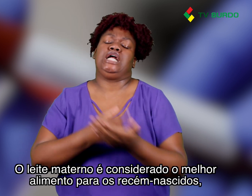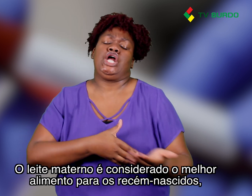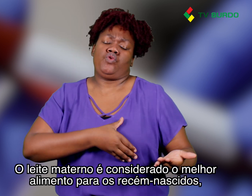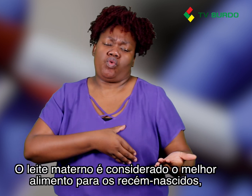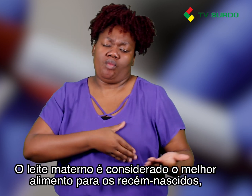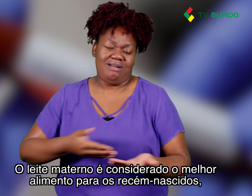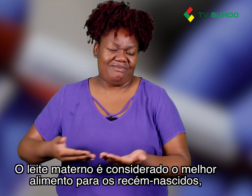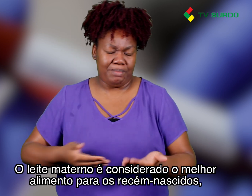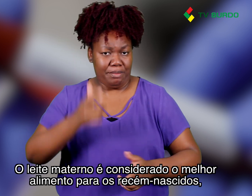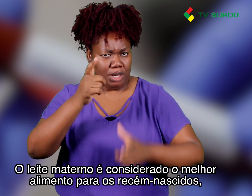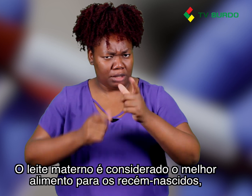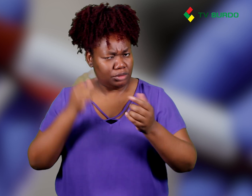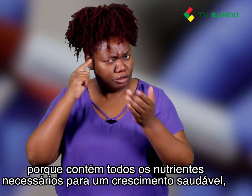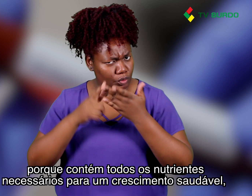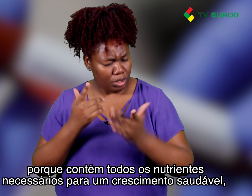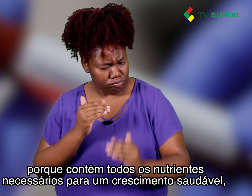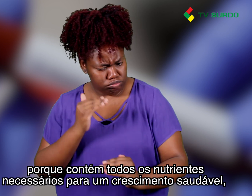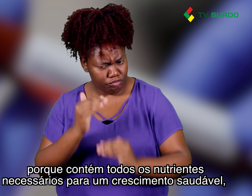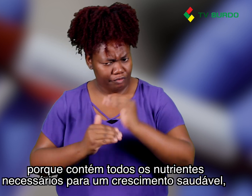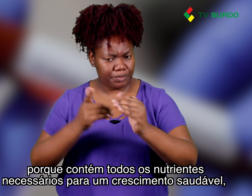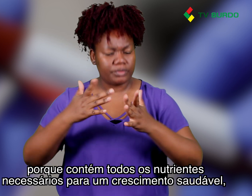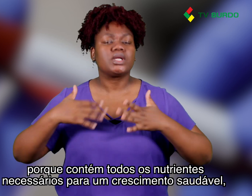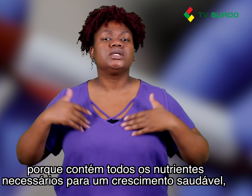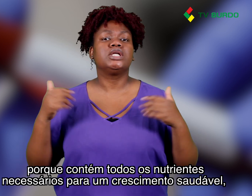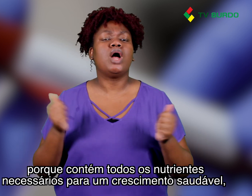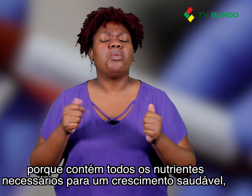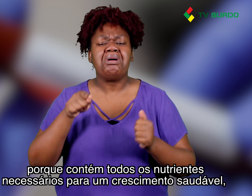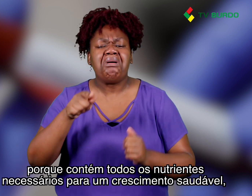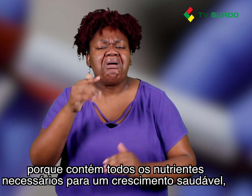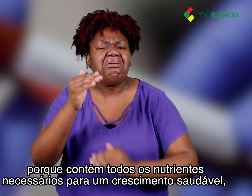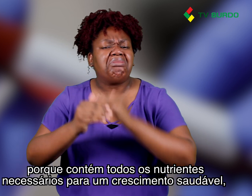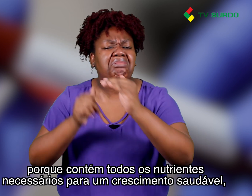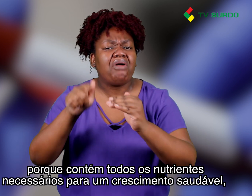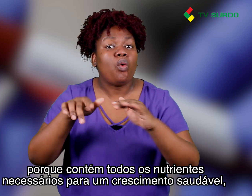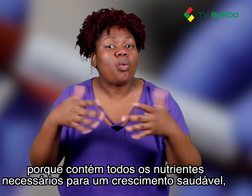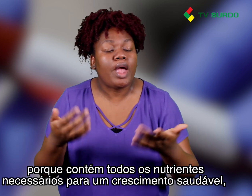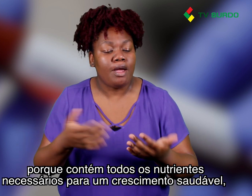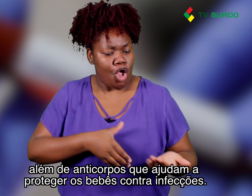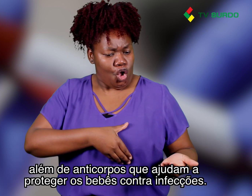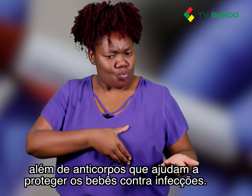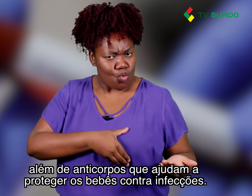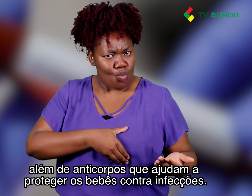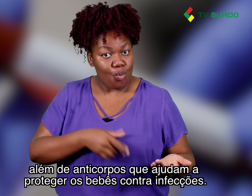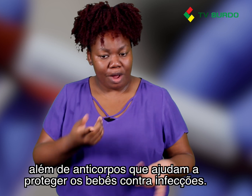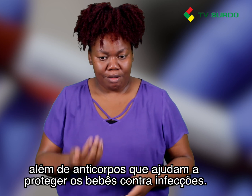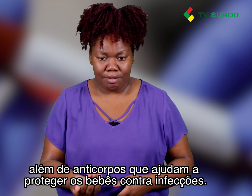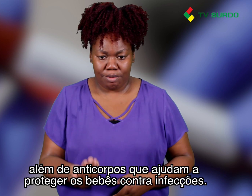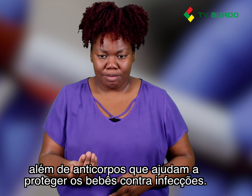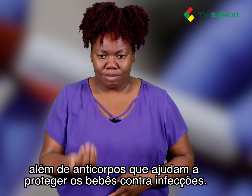alimento para os recém-nestidos porque contém todos os nutrientes necessários para um crescimento saudável, além de anticorpos que ajudam a